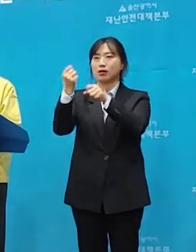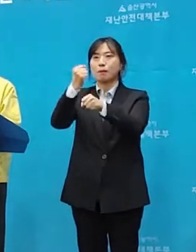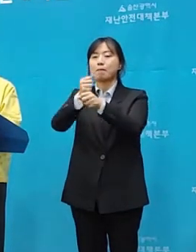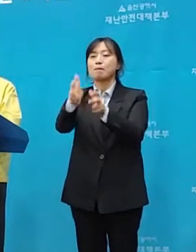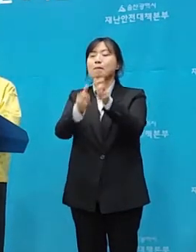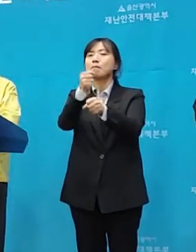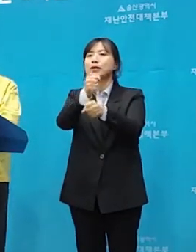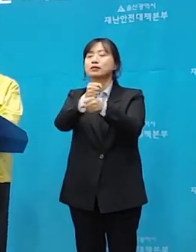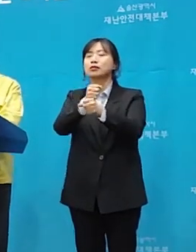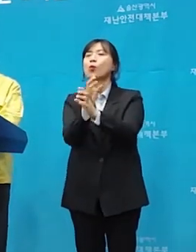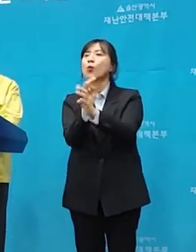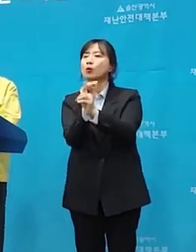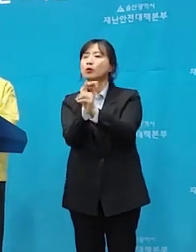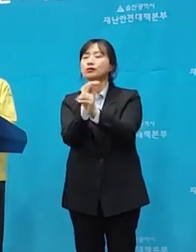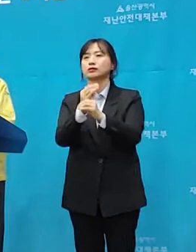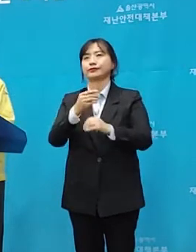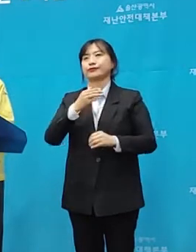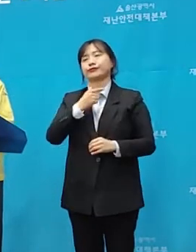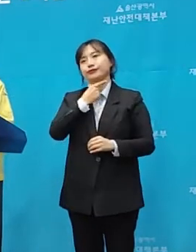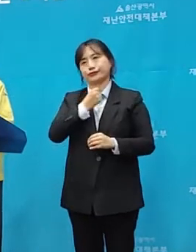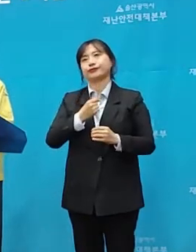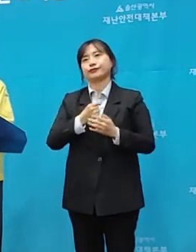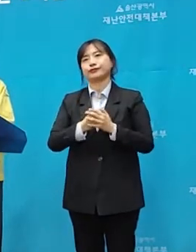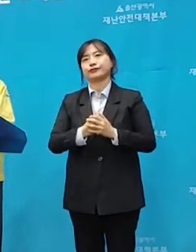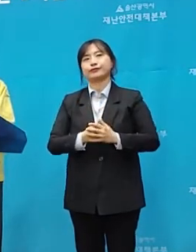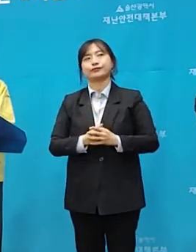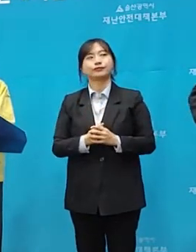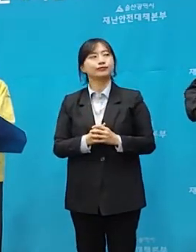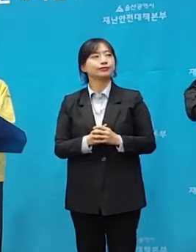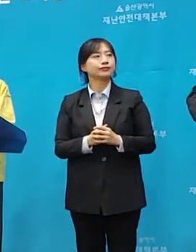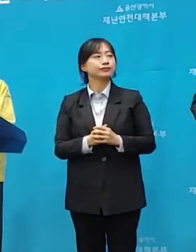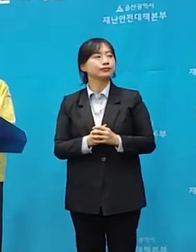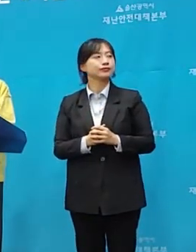싶습니다. 예.